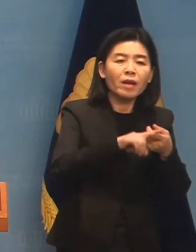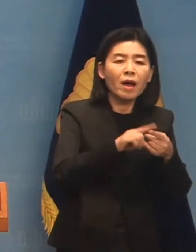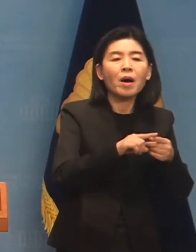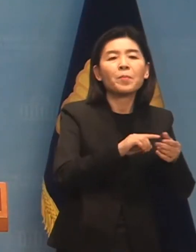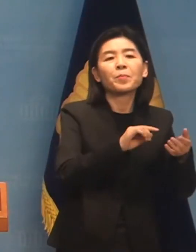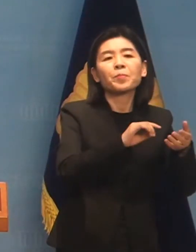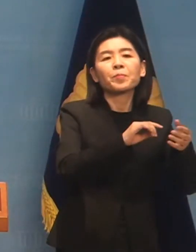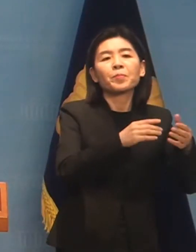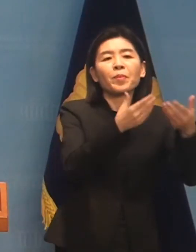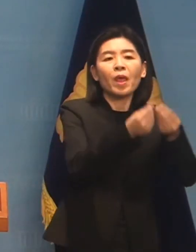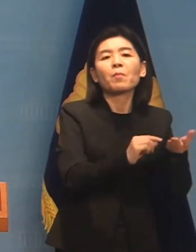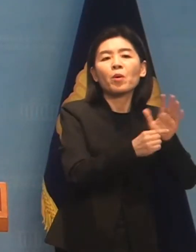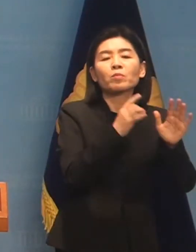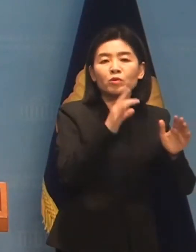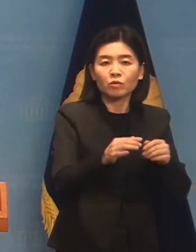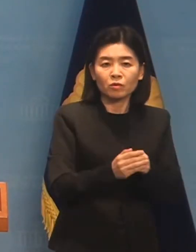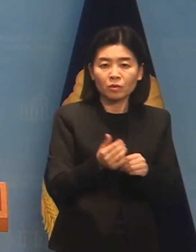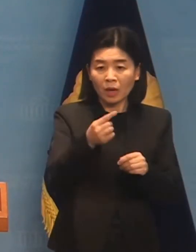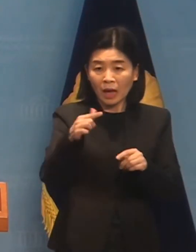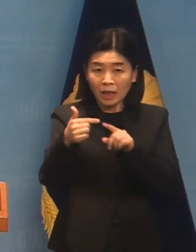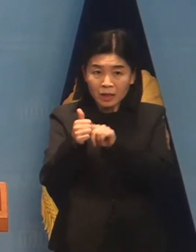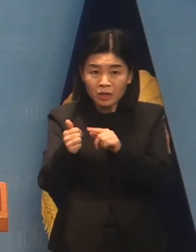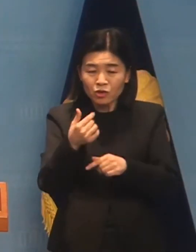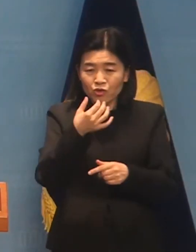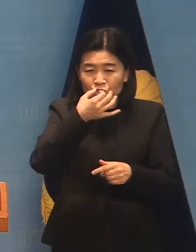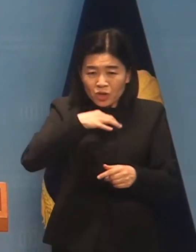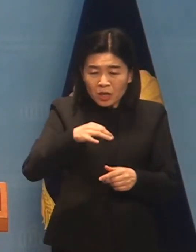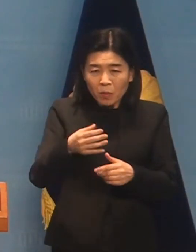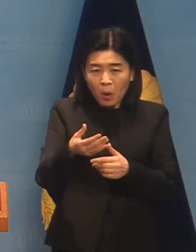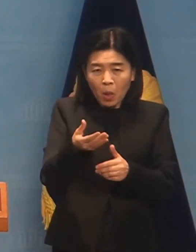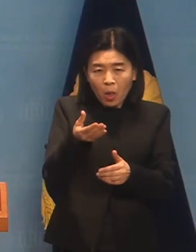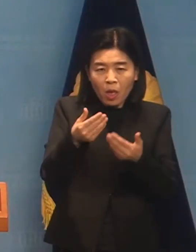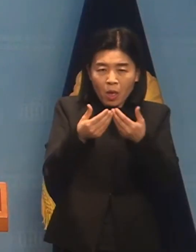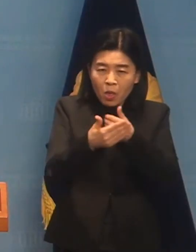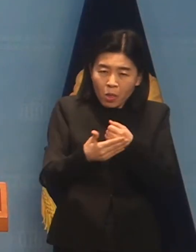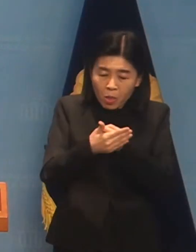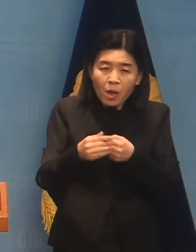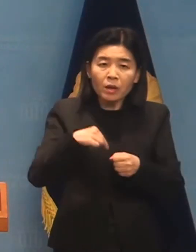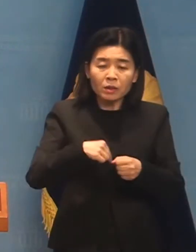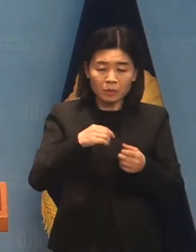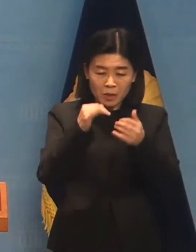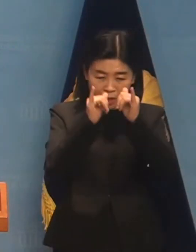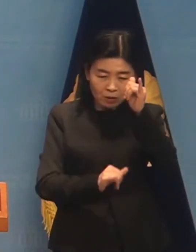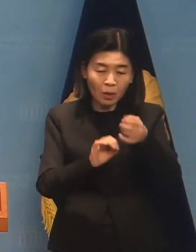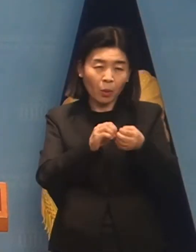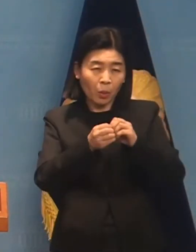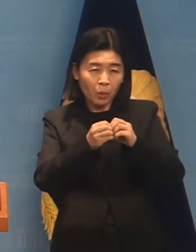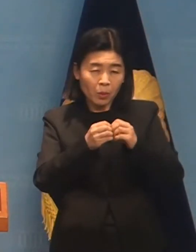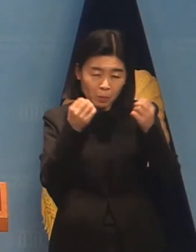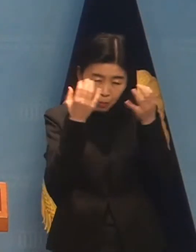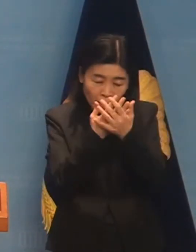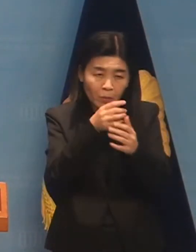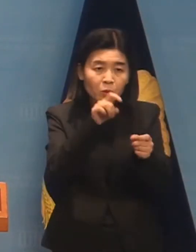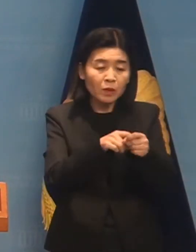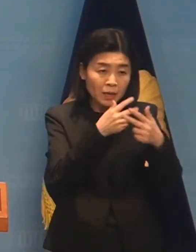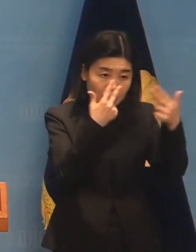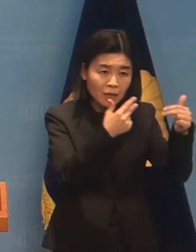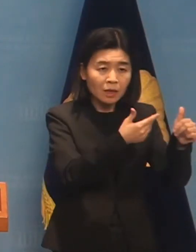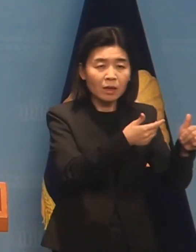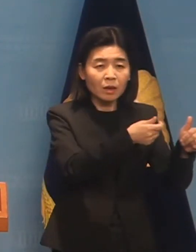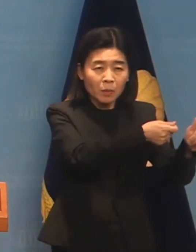유리한 상황을 만들고 본인의 불리함과 왜곡된 역사인식을 감추기 위해 이재명 후보의